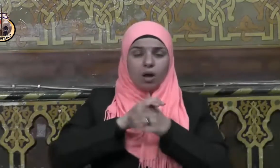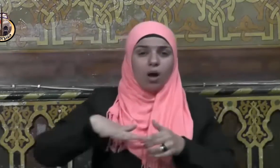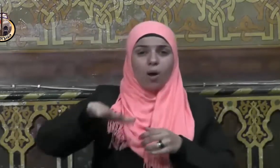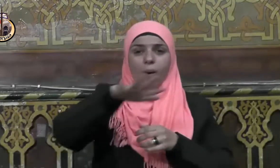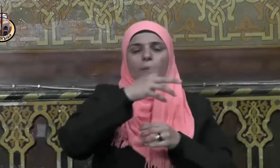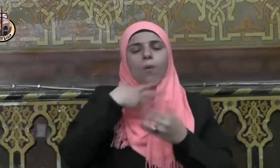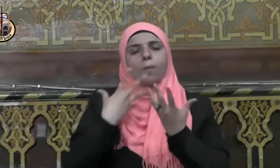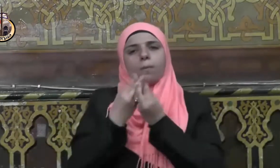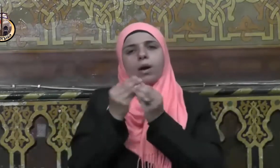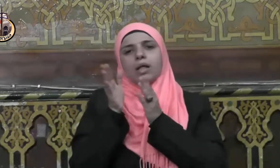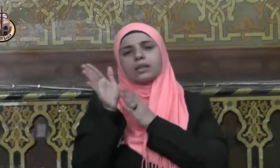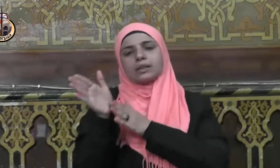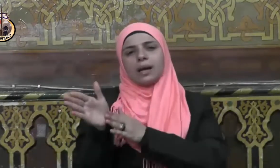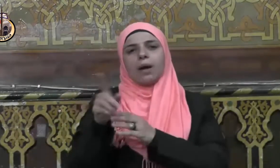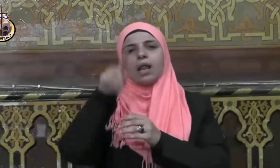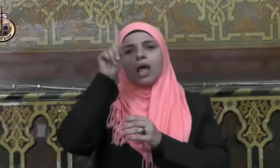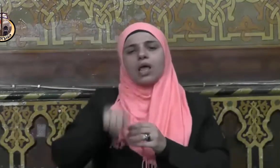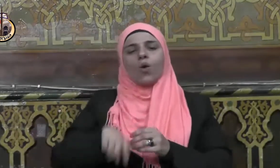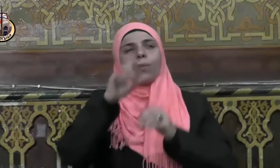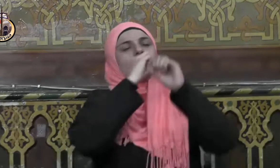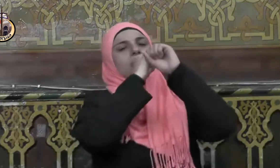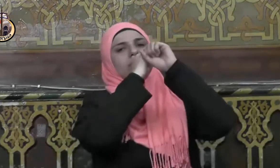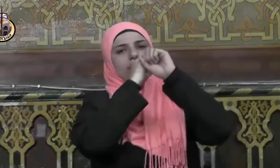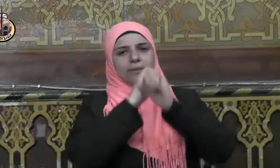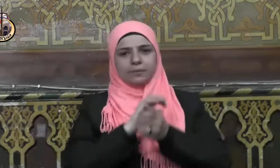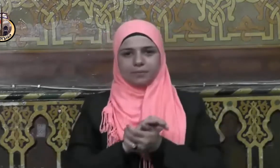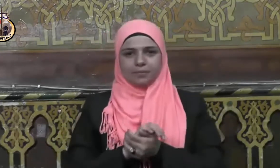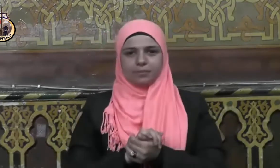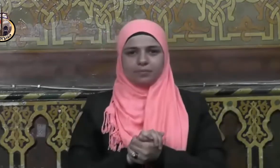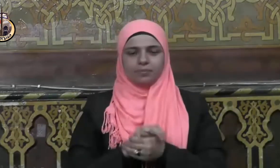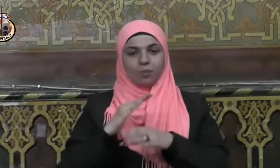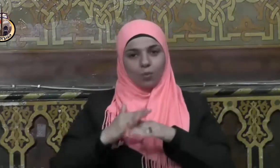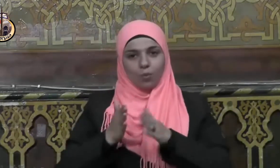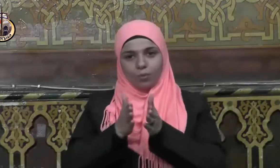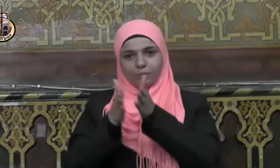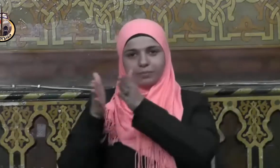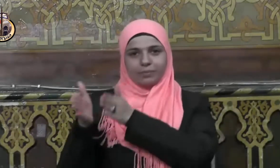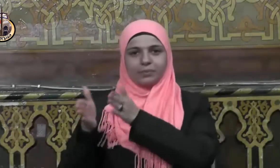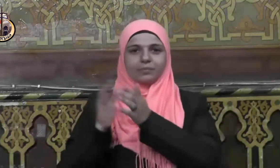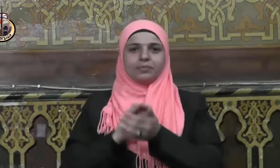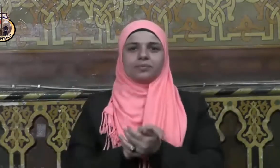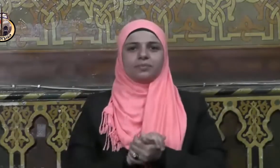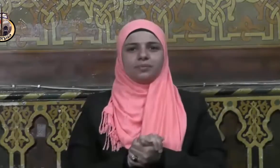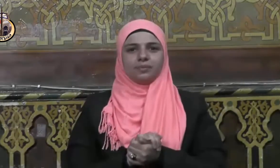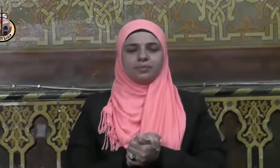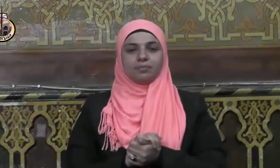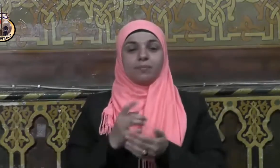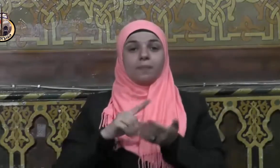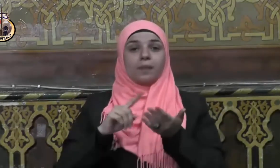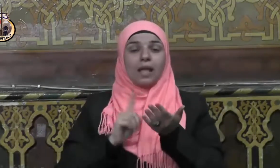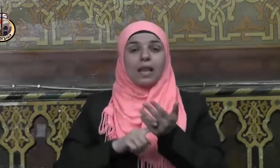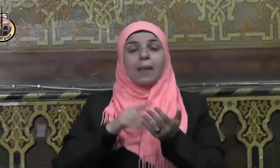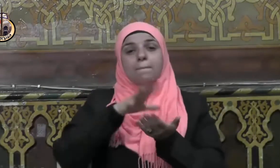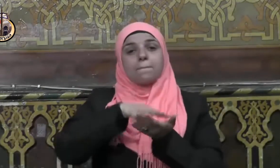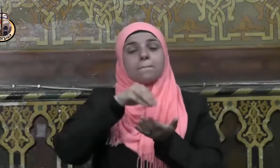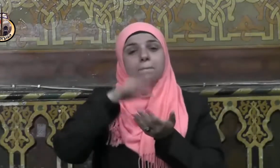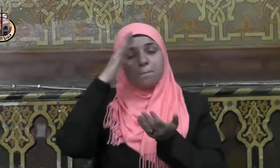تبعهم بإحسانٍ إلى يوم الدين. وبعد، فإن من مبادئ الإسلام الأصيلة